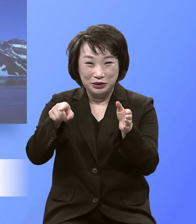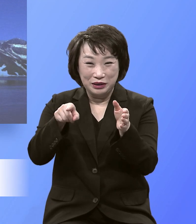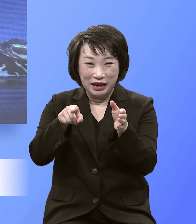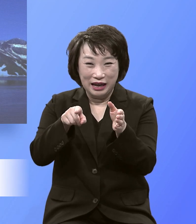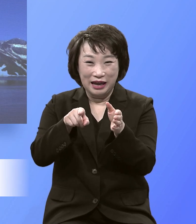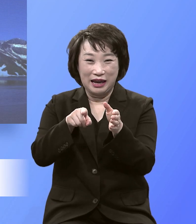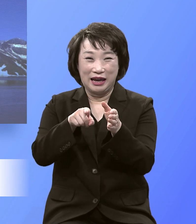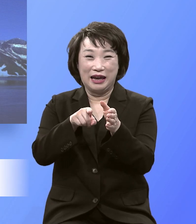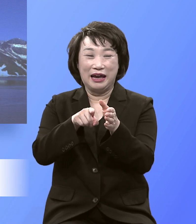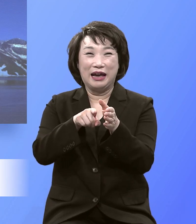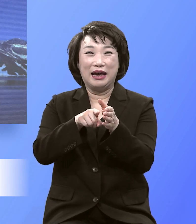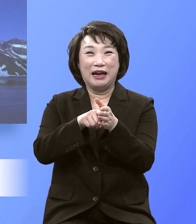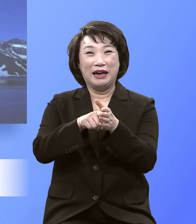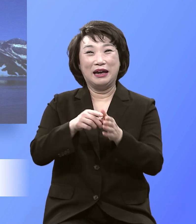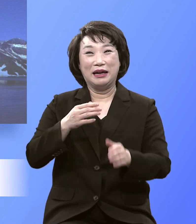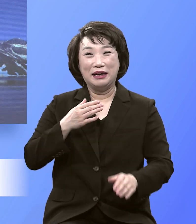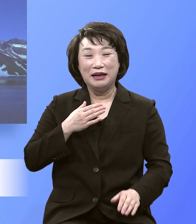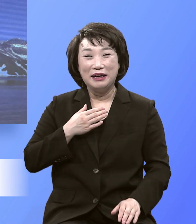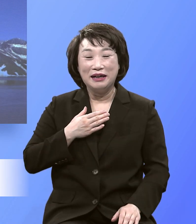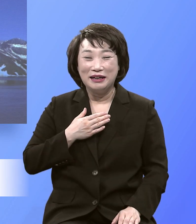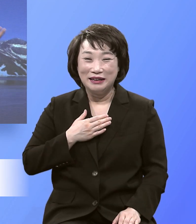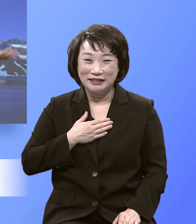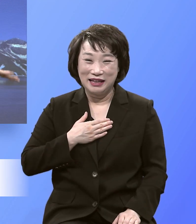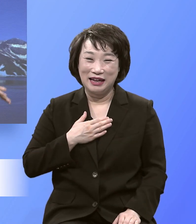주만 위해